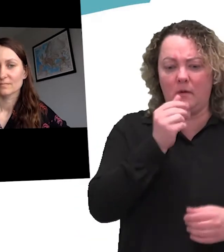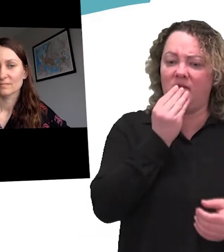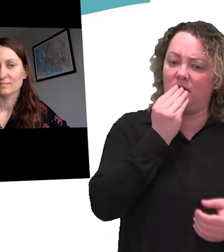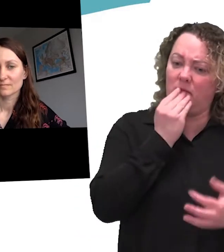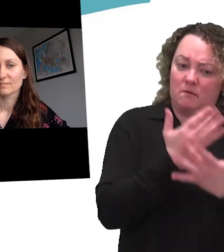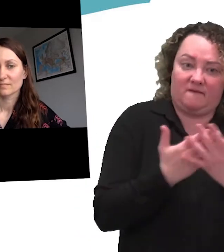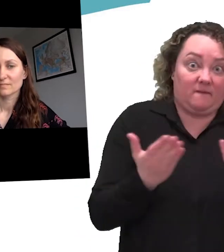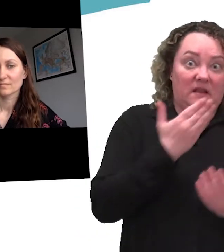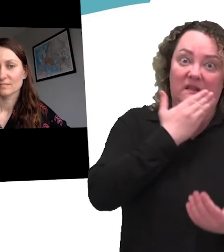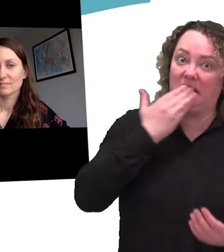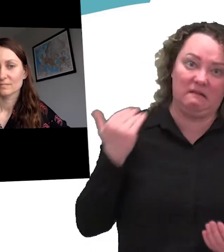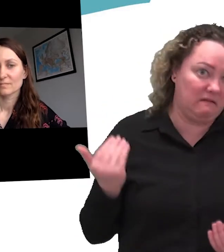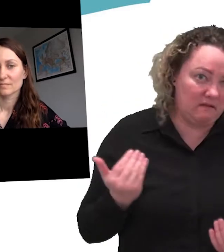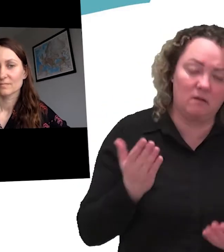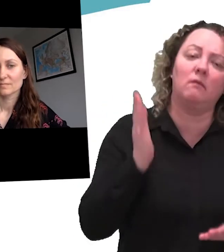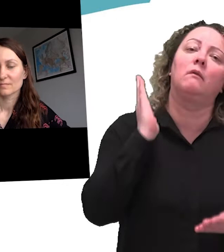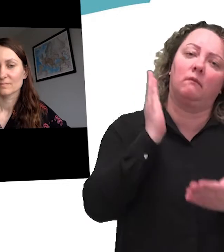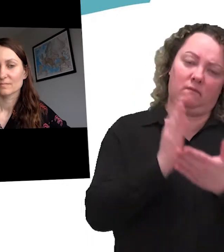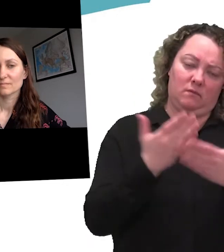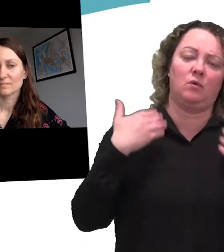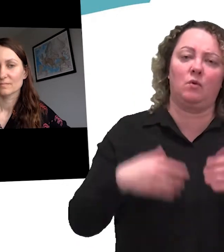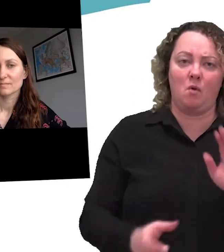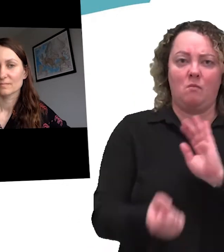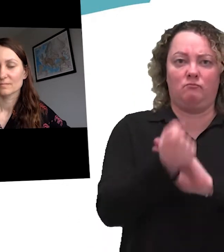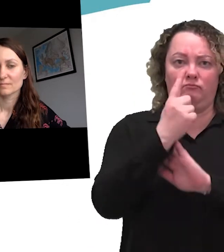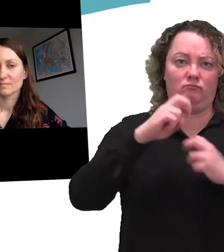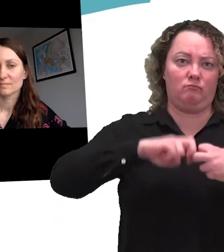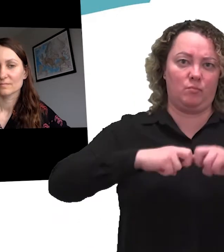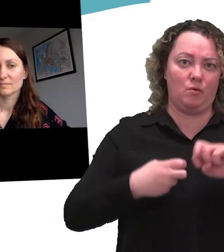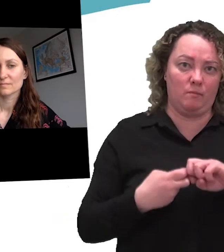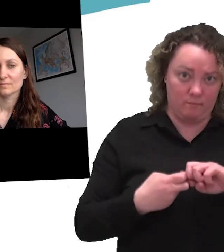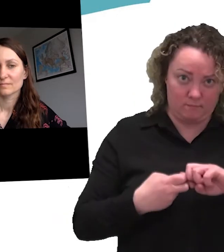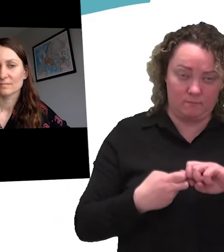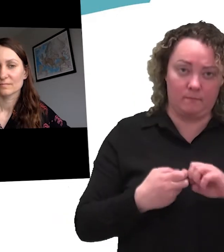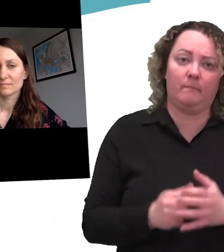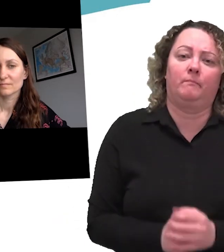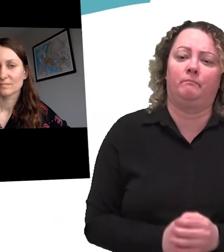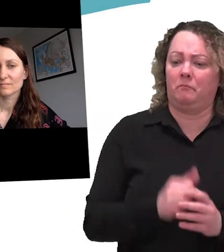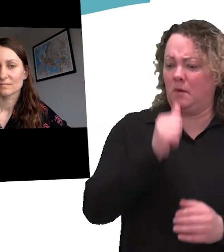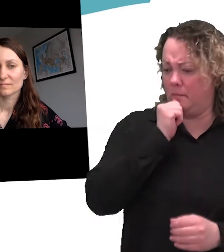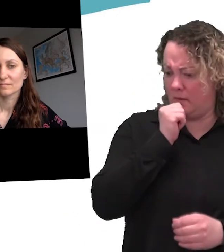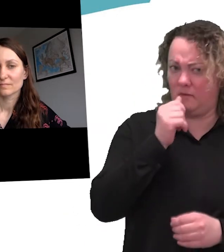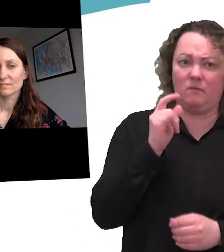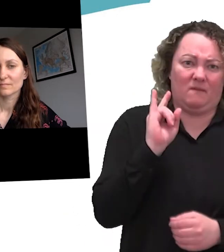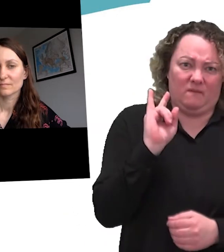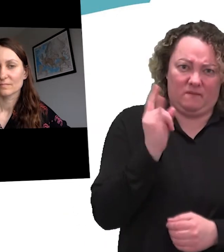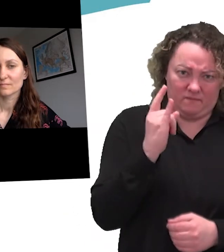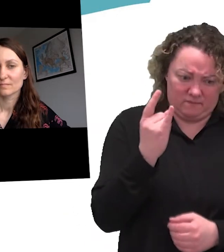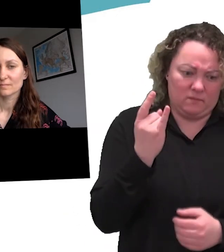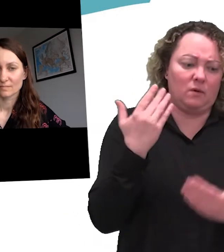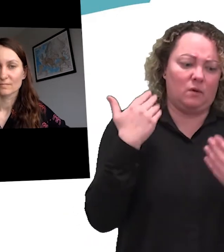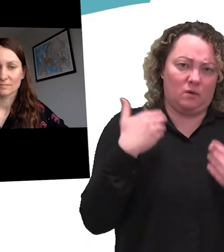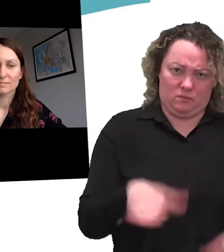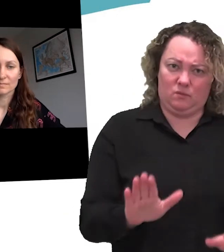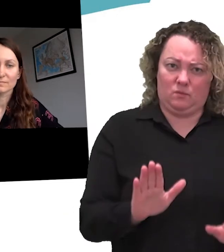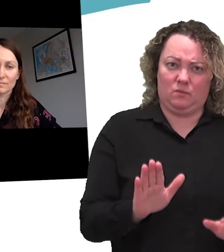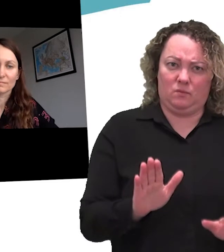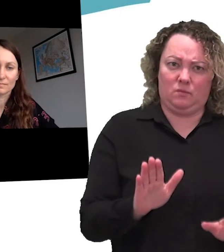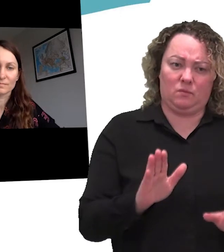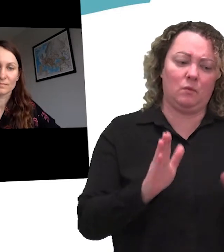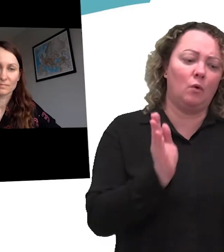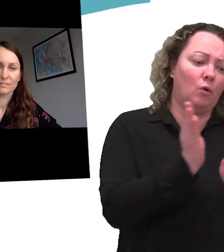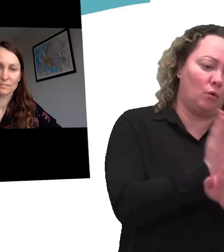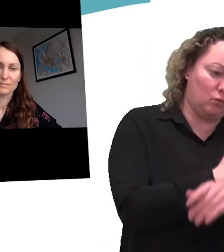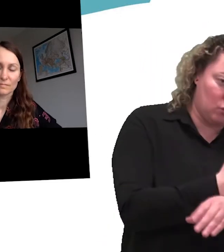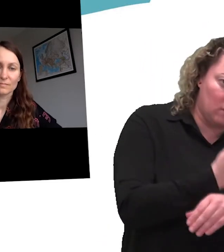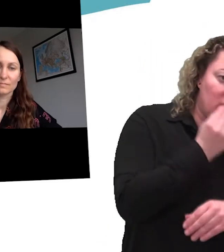yra problema. Tai kitą kartą, net jeigu, pavyzdžiui, vaikas valgys na, mūsų minėtos ten žuvį ir su brokoliu du kartus